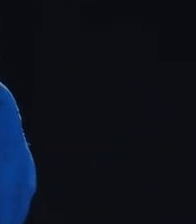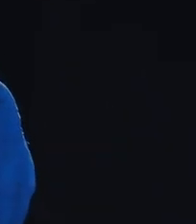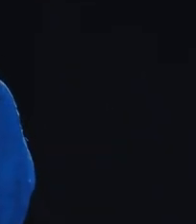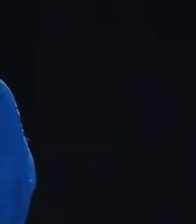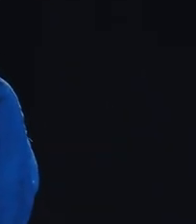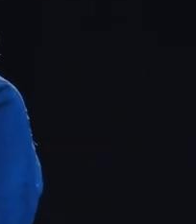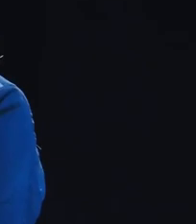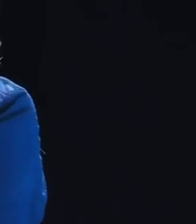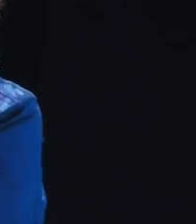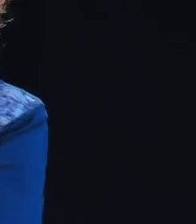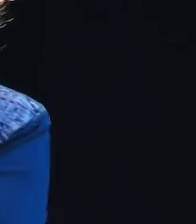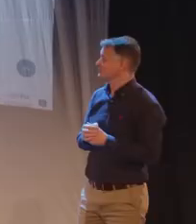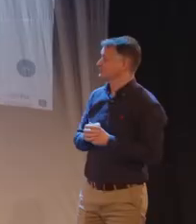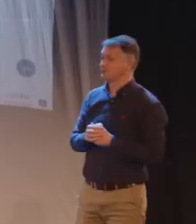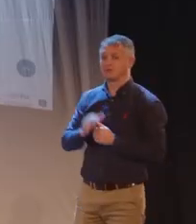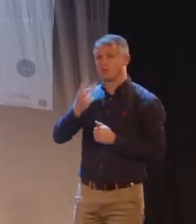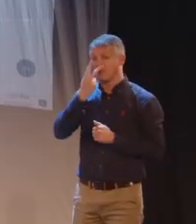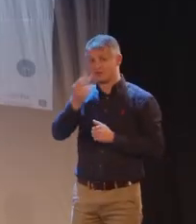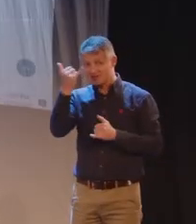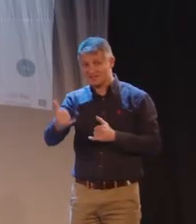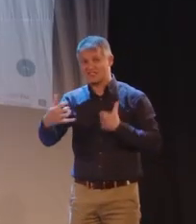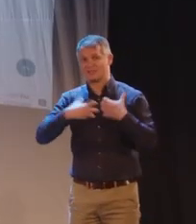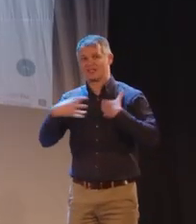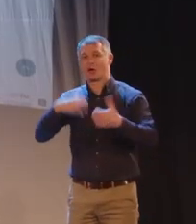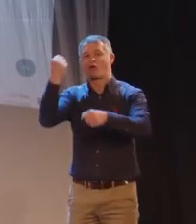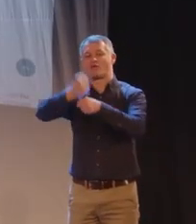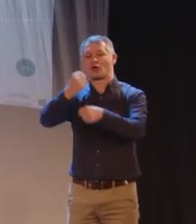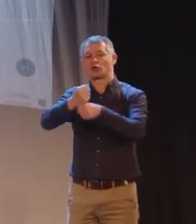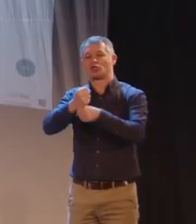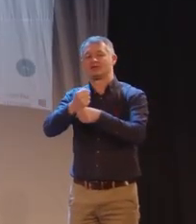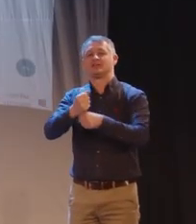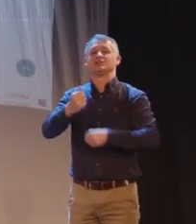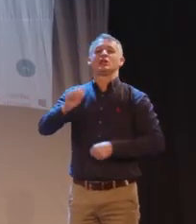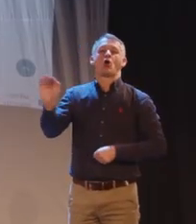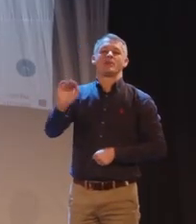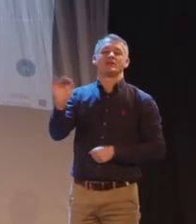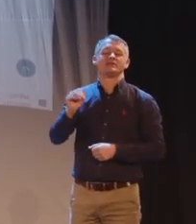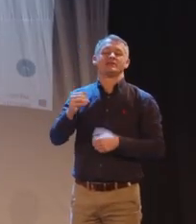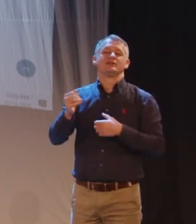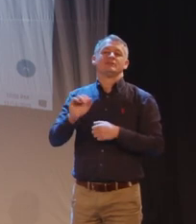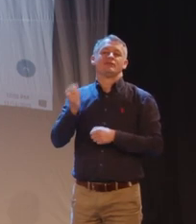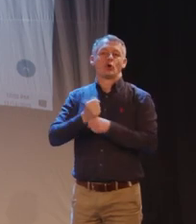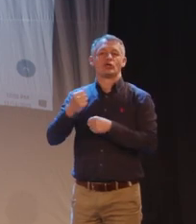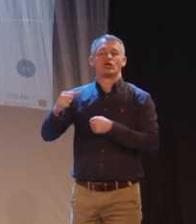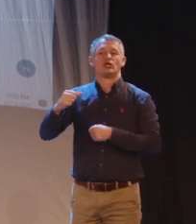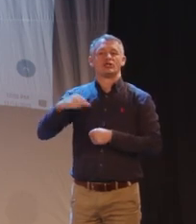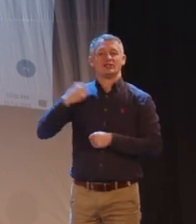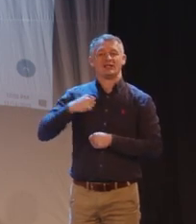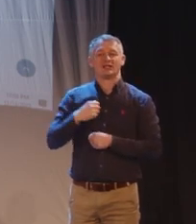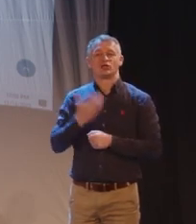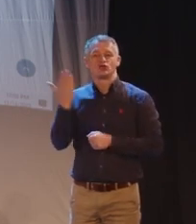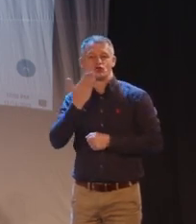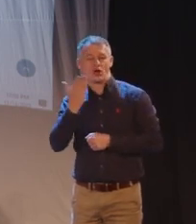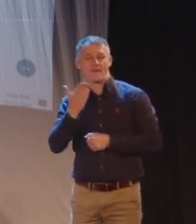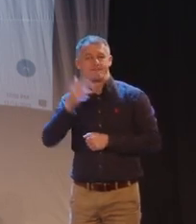Veți mai vedea astăzi și un spectacol realizat de copiii, de tinerii de la Școala Profesională pentru Deficienți de